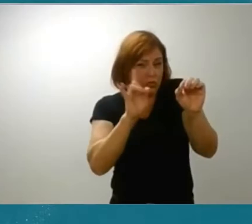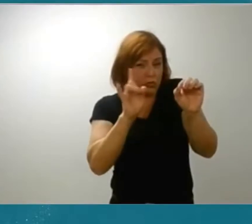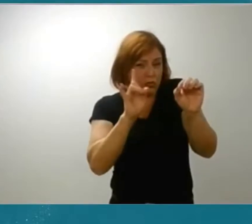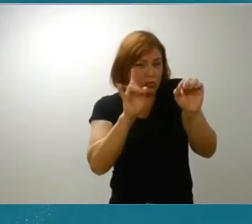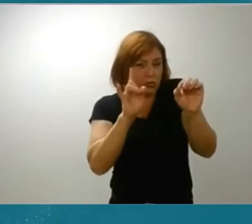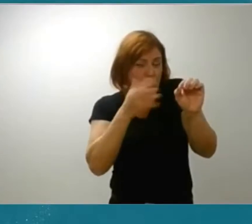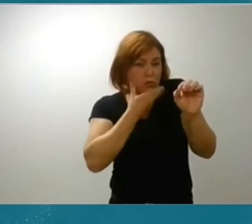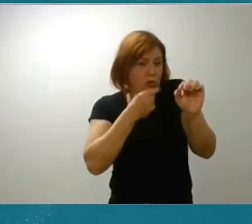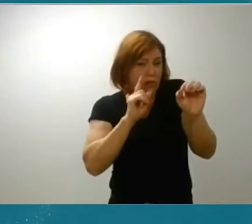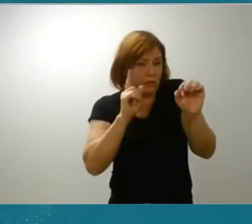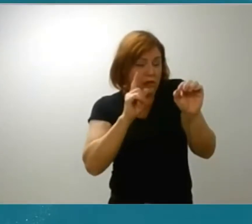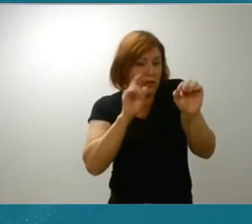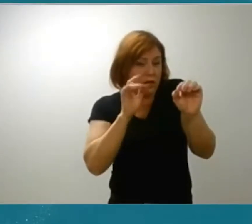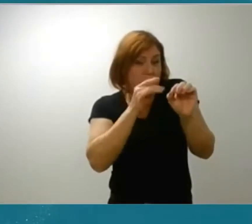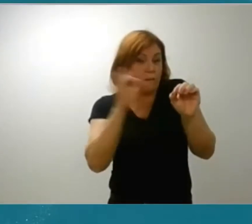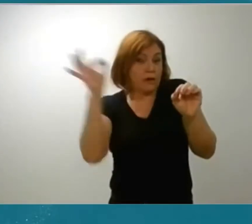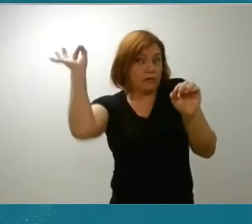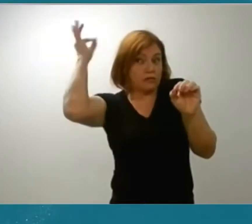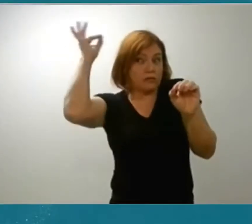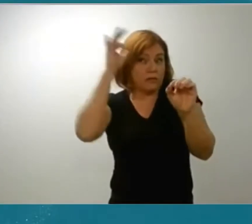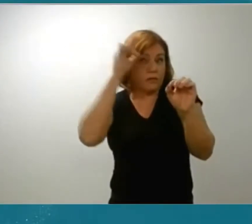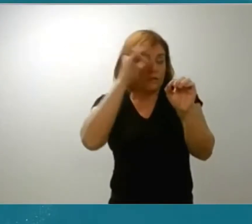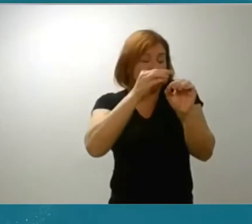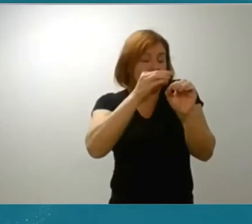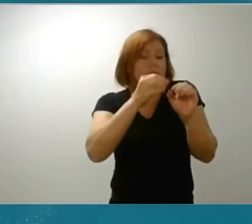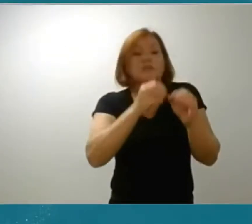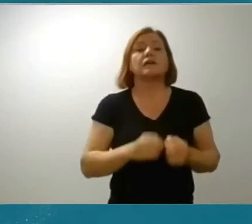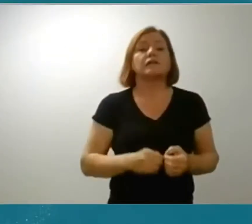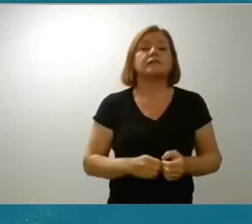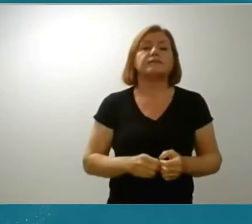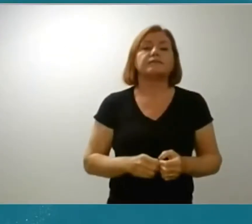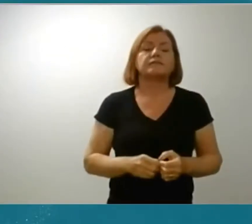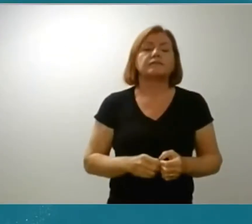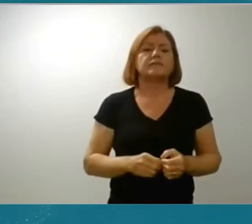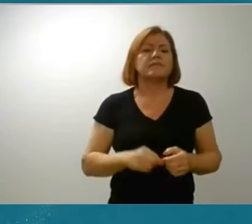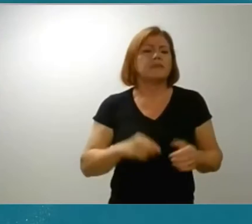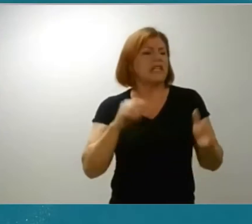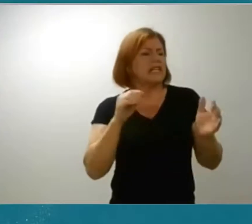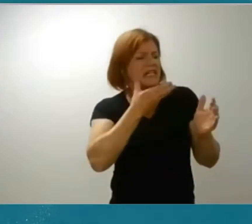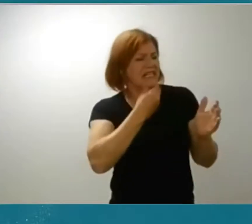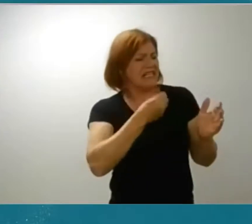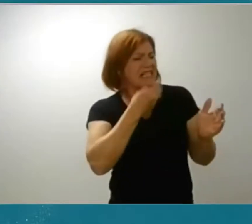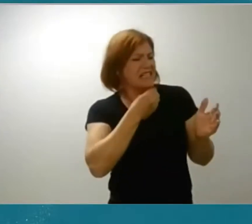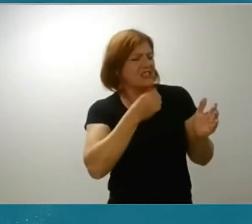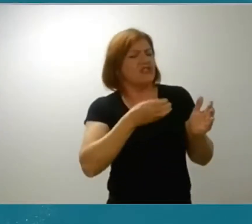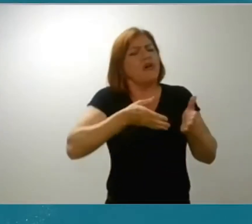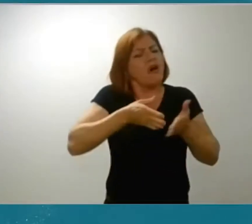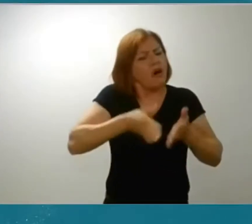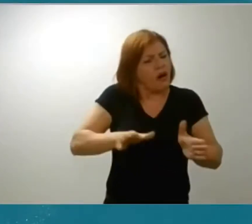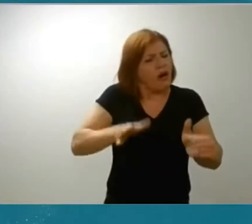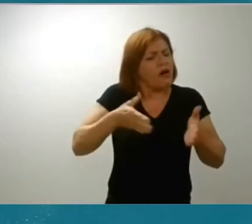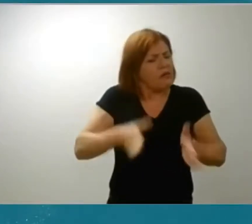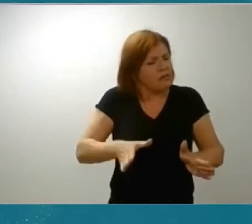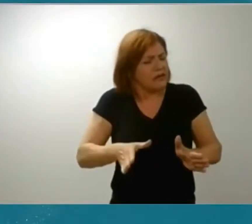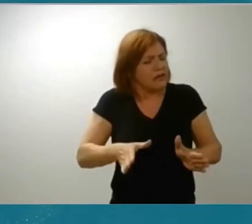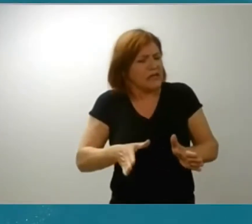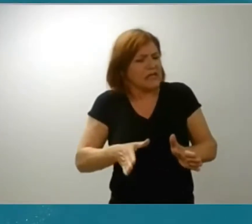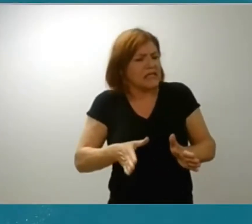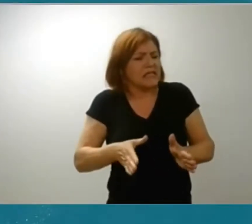porque ele salvará o seu povo dos pecados deles. Ele veio em